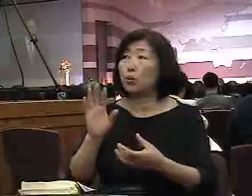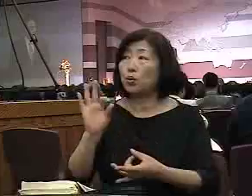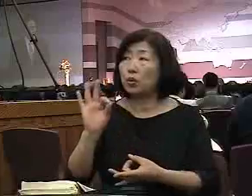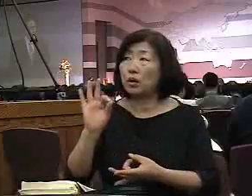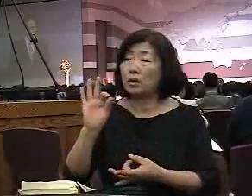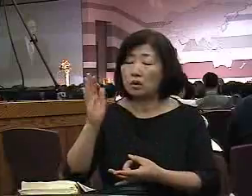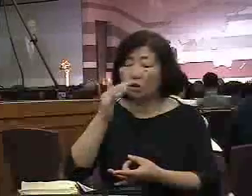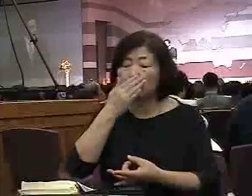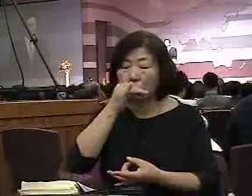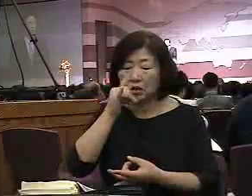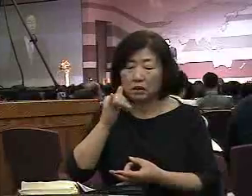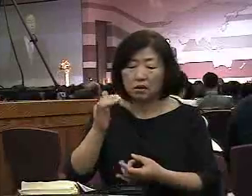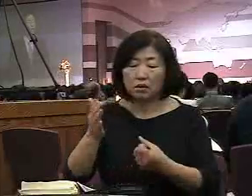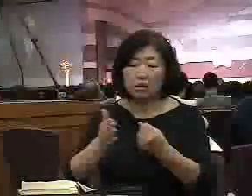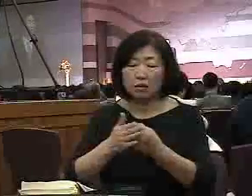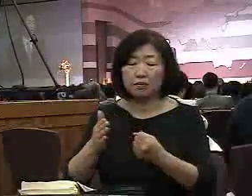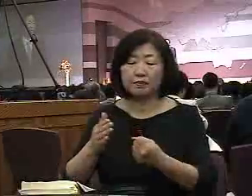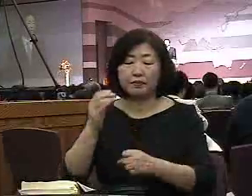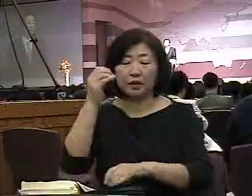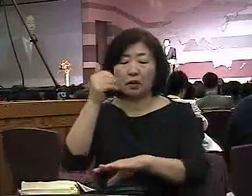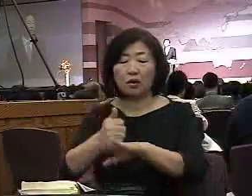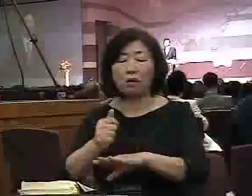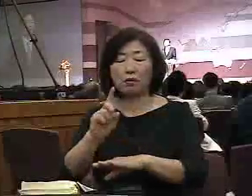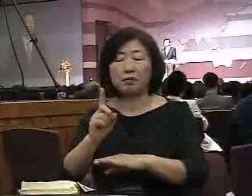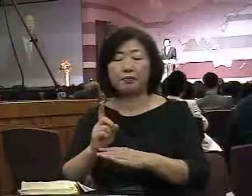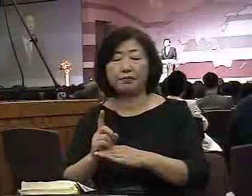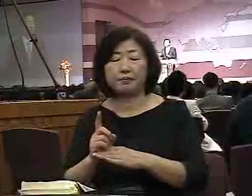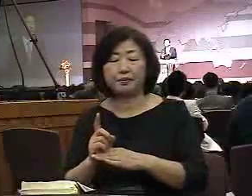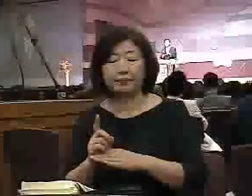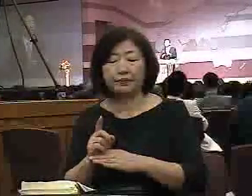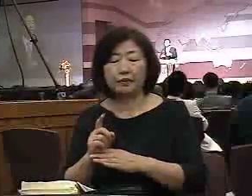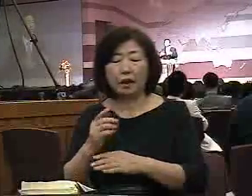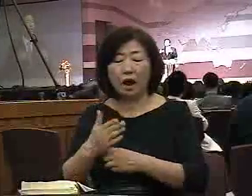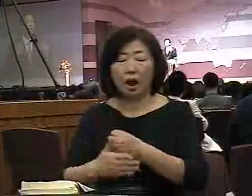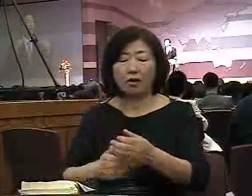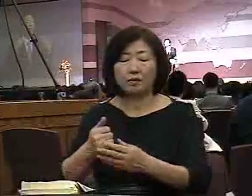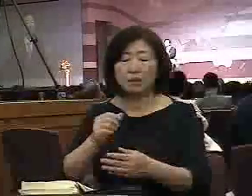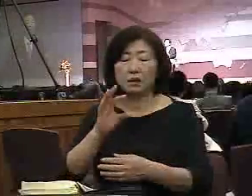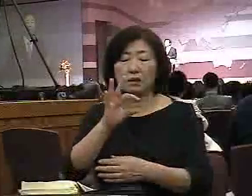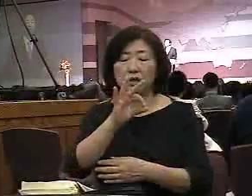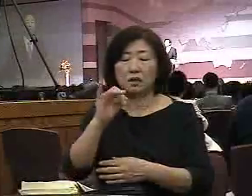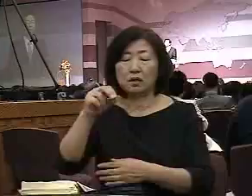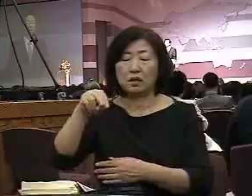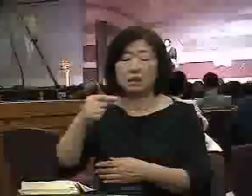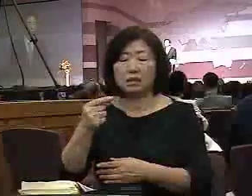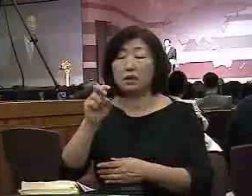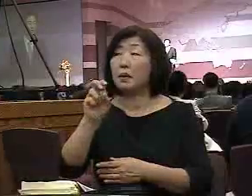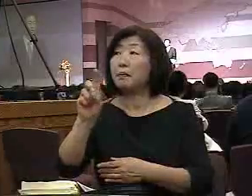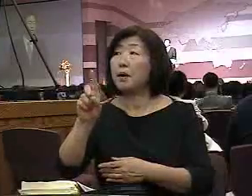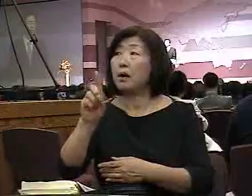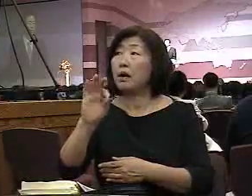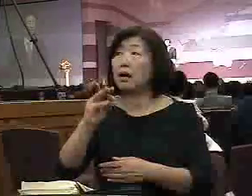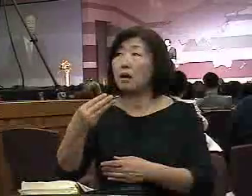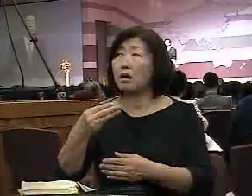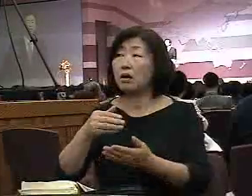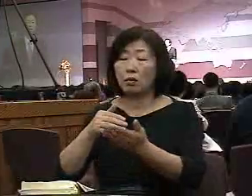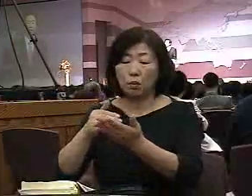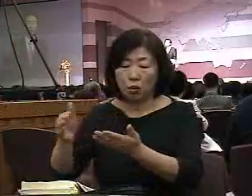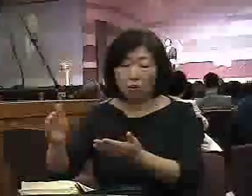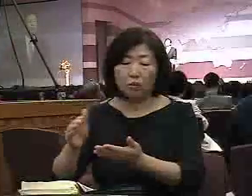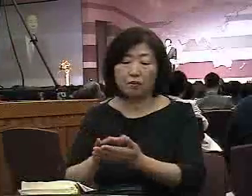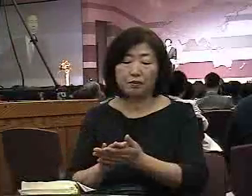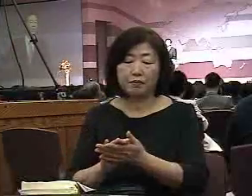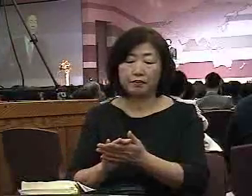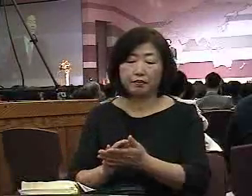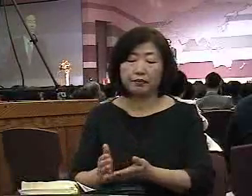있기 때문입니다. 그 결과가 무엇입니까? 하나님께서 그 이스마엘을 내어보내라고 요구하시는 것입니다. 그리고